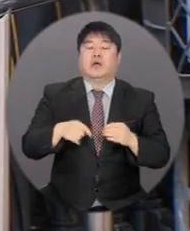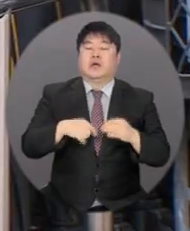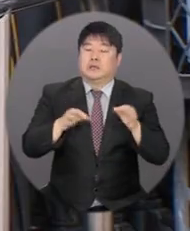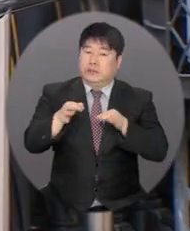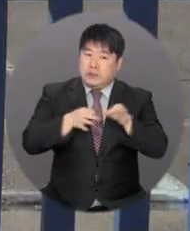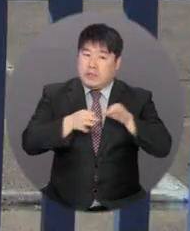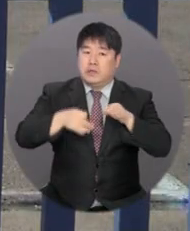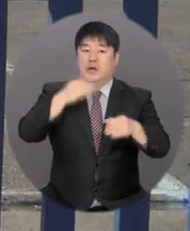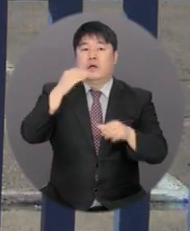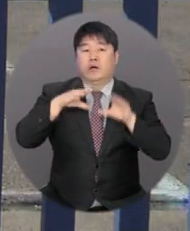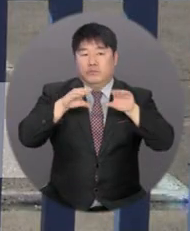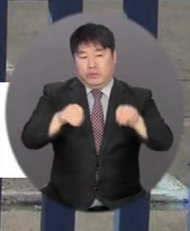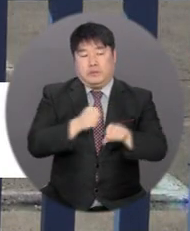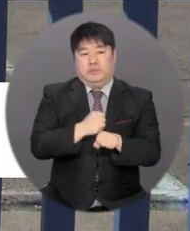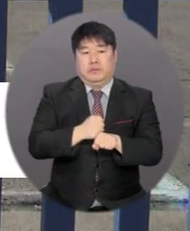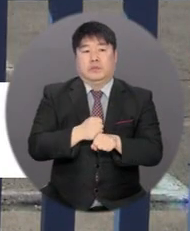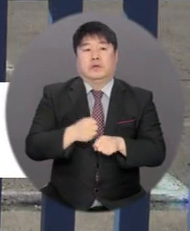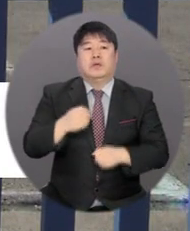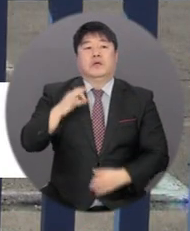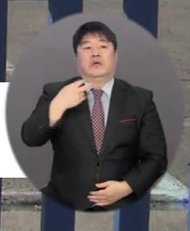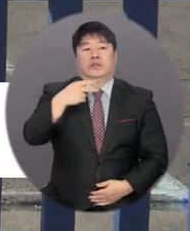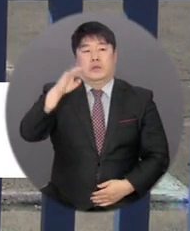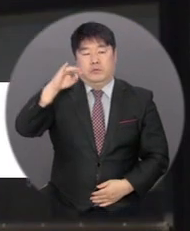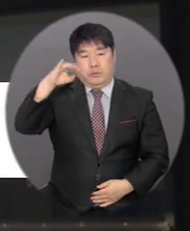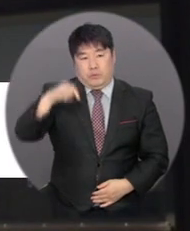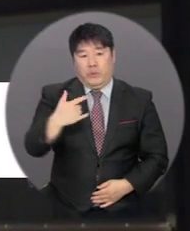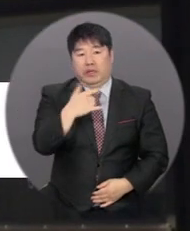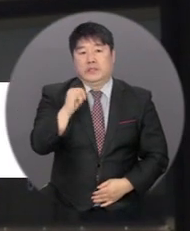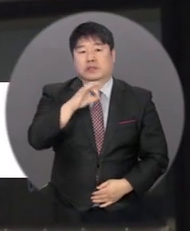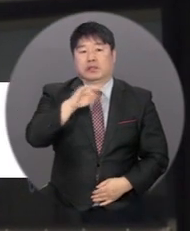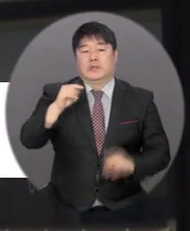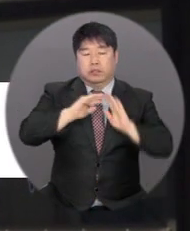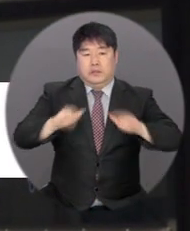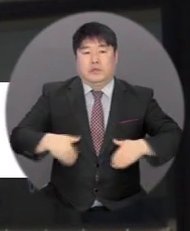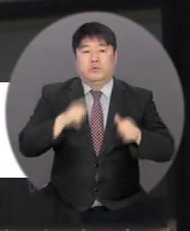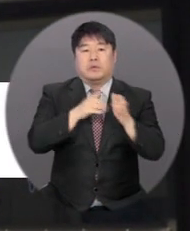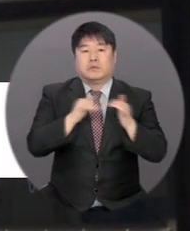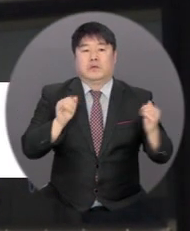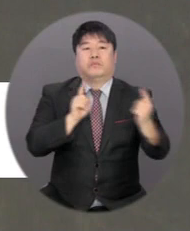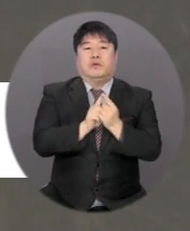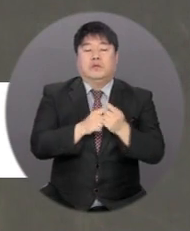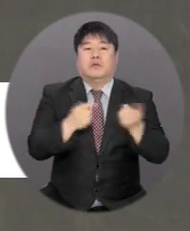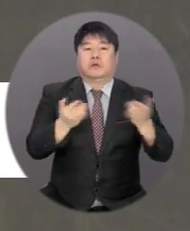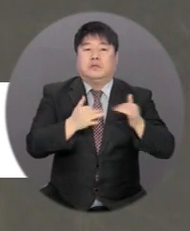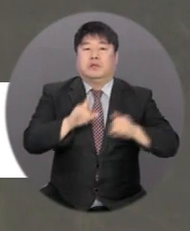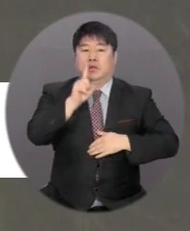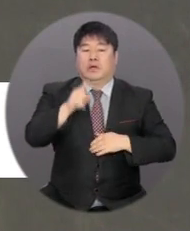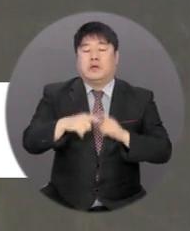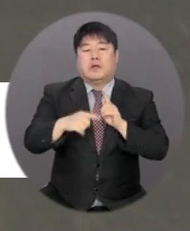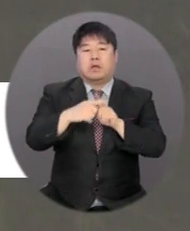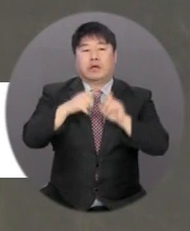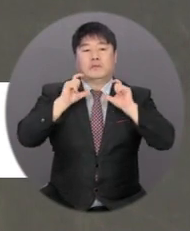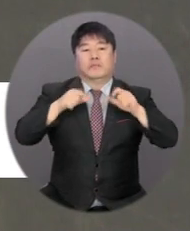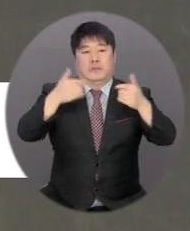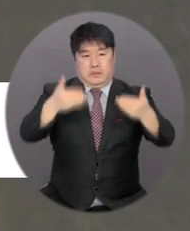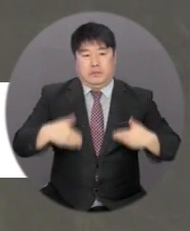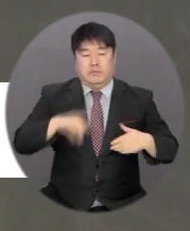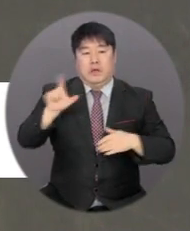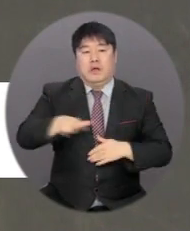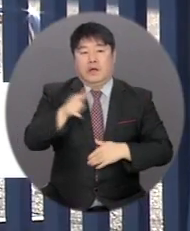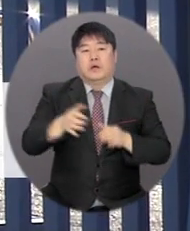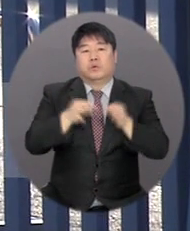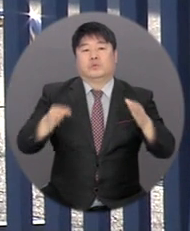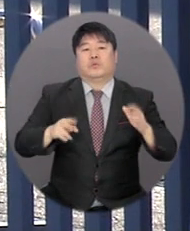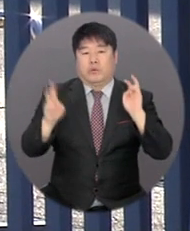중단했습니다. 대유이니아 광주 공장 역시 전남 지역 확진자와 접촉한 직원 한 명이 양성 판정을 받으면서 하루